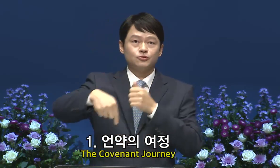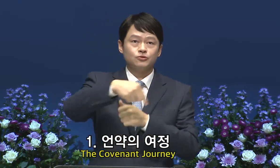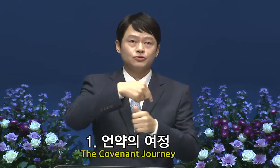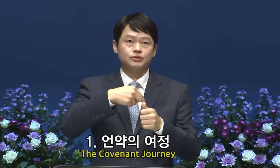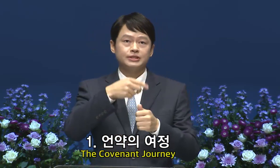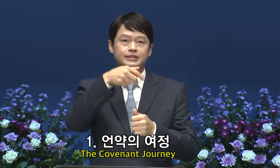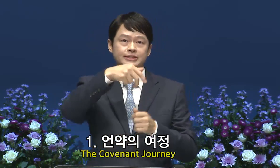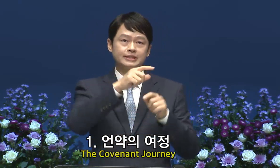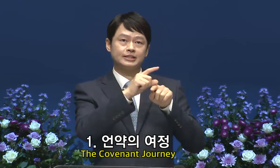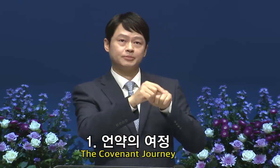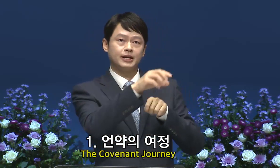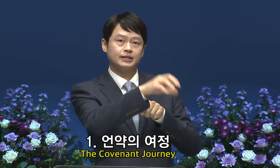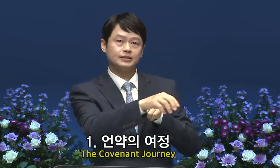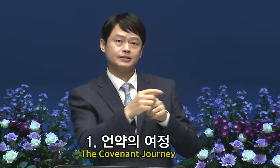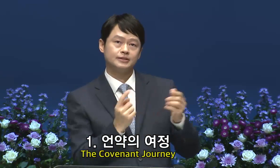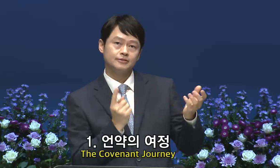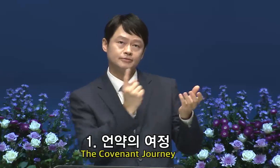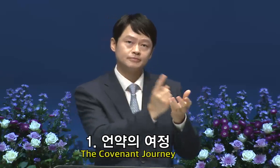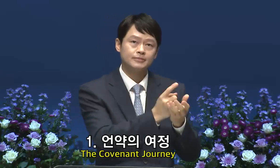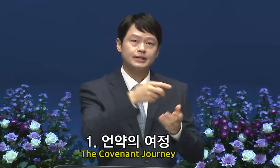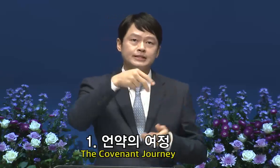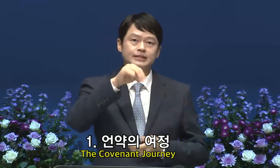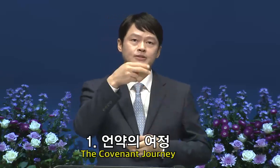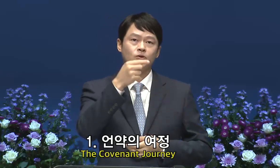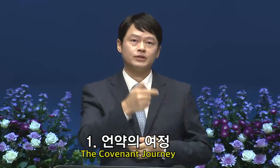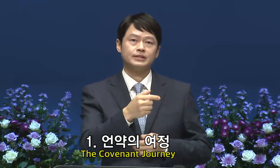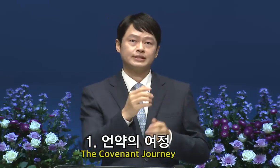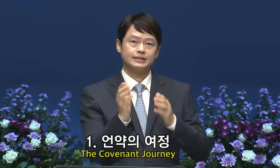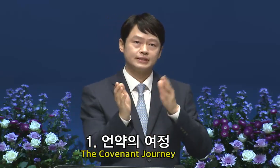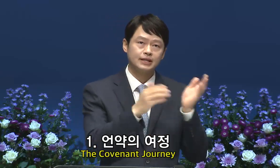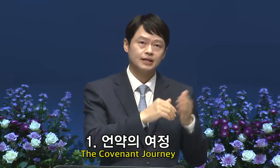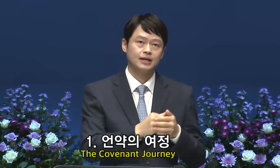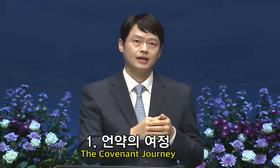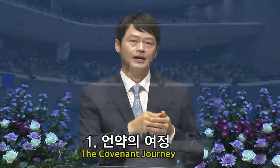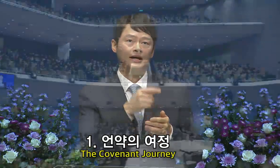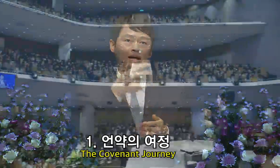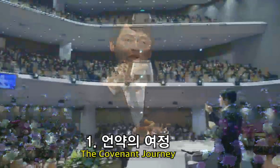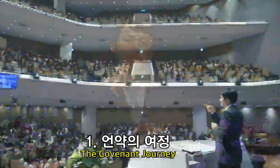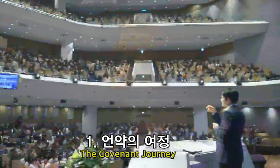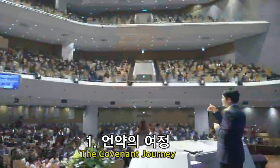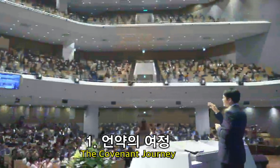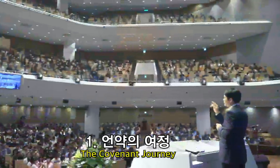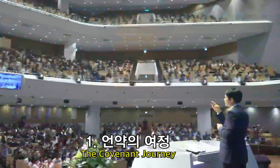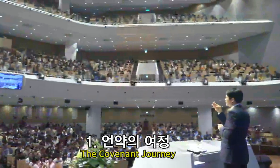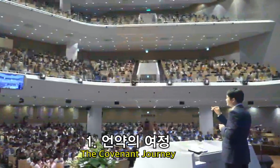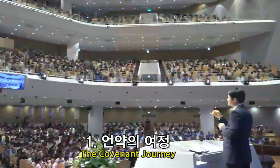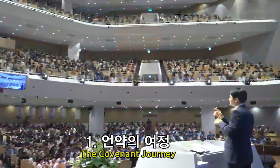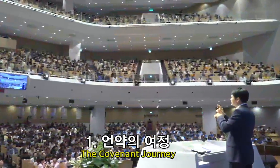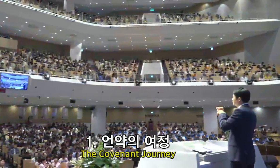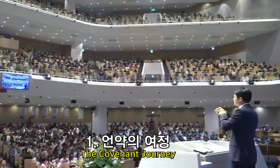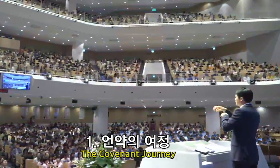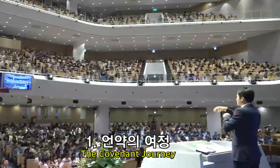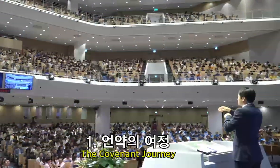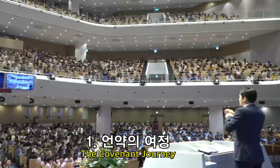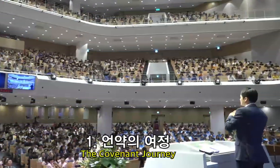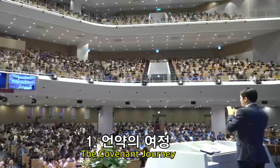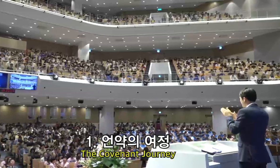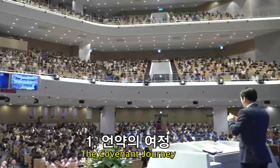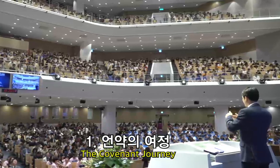예수께서 다시 두로 지방에서 나와 시돈을 지나고 데가볼리 지방을 통과하여